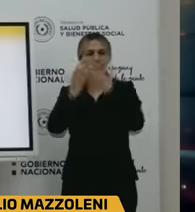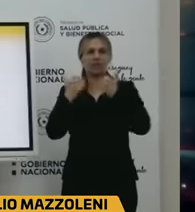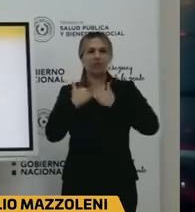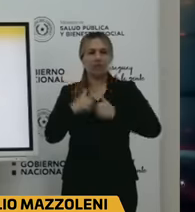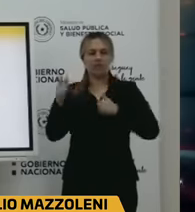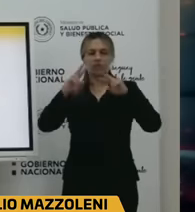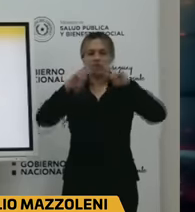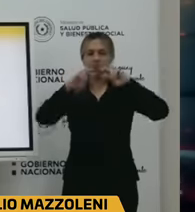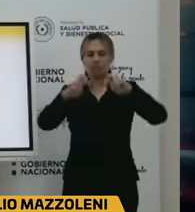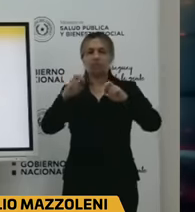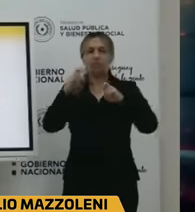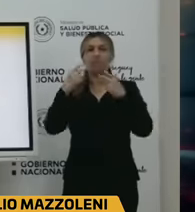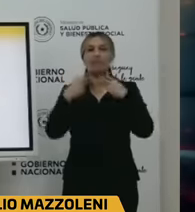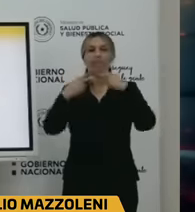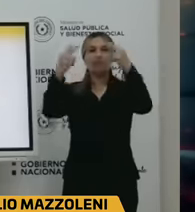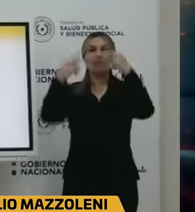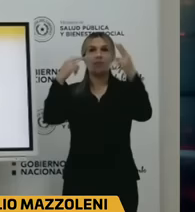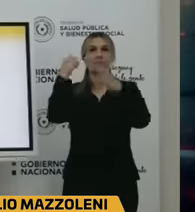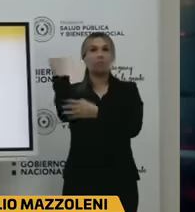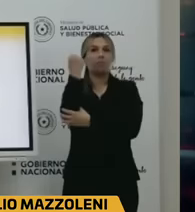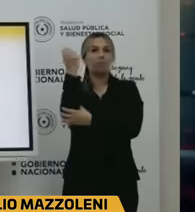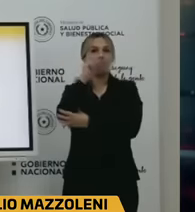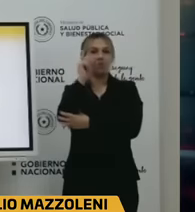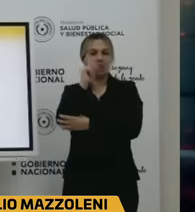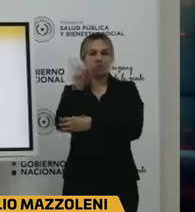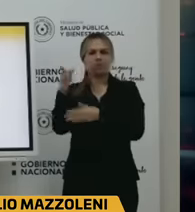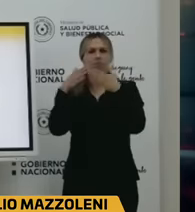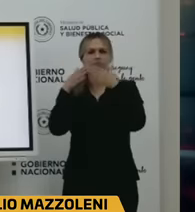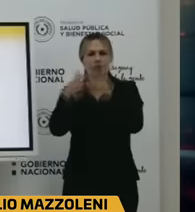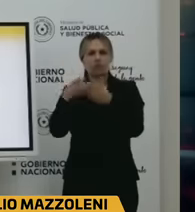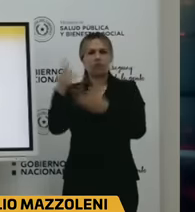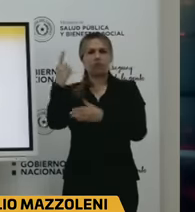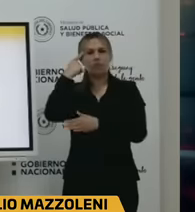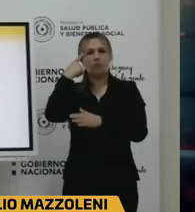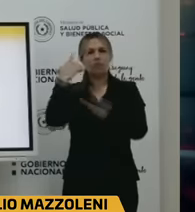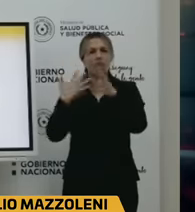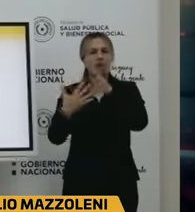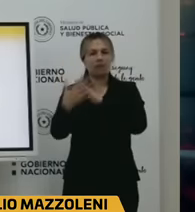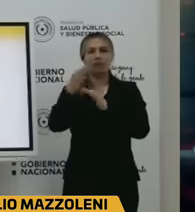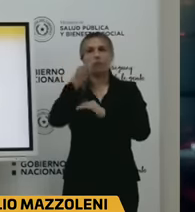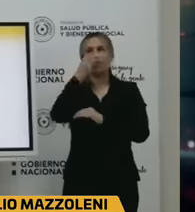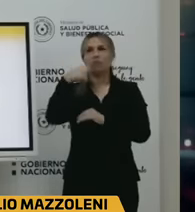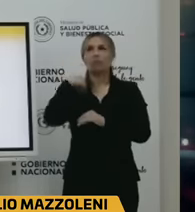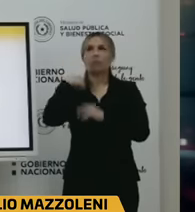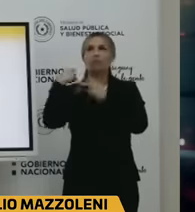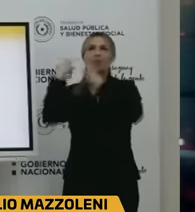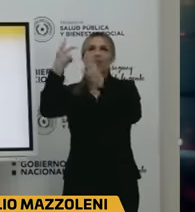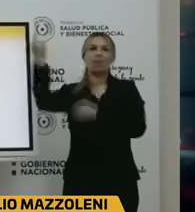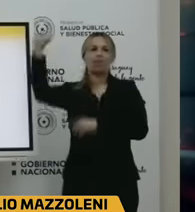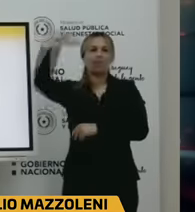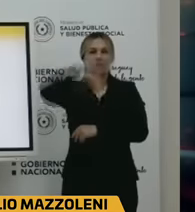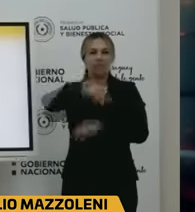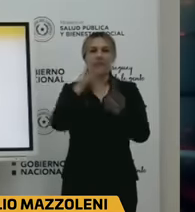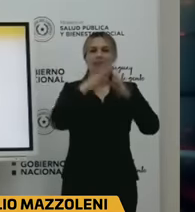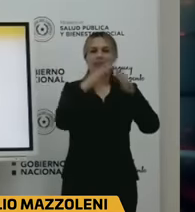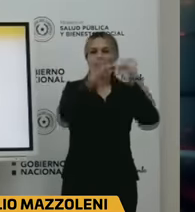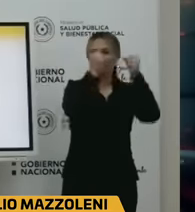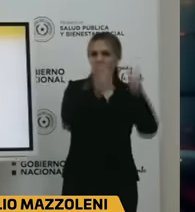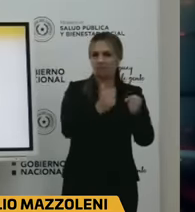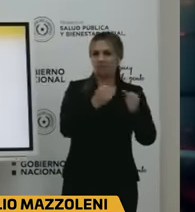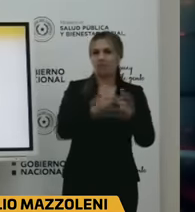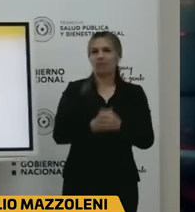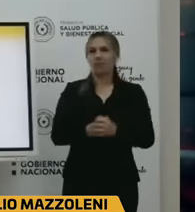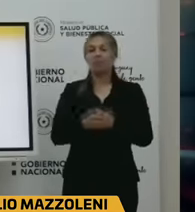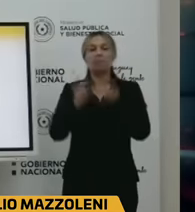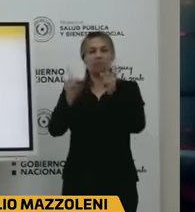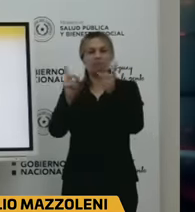no esenciales implicarán la eliminación de la cuarentena domiciliaria tras regresar al país. Bueno, es precisamente el documento al que